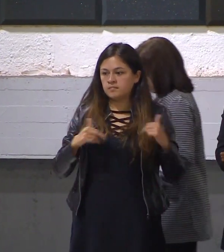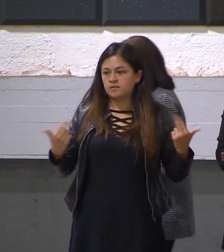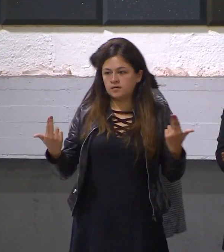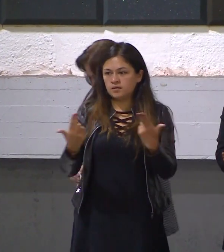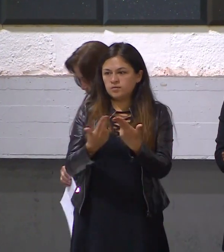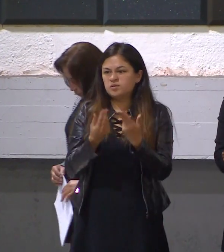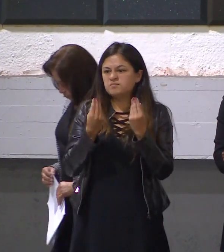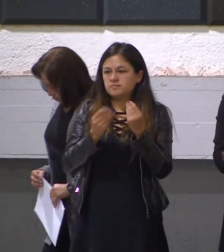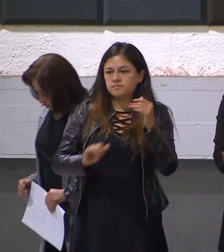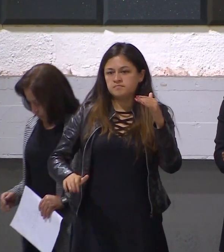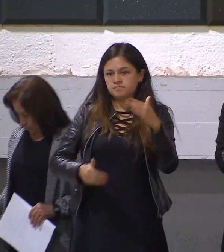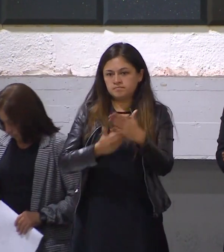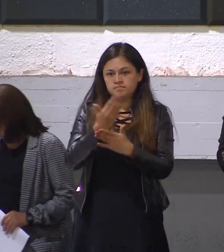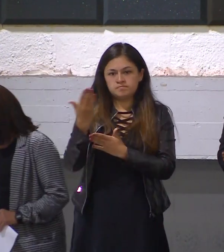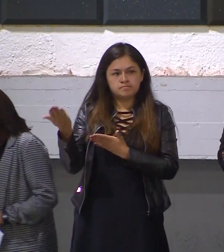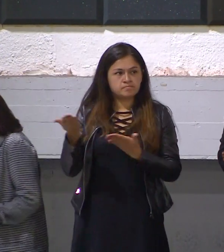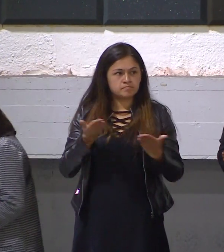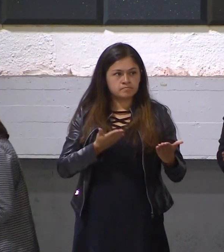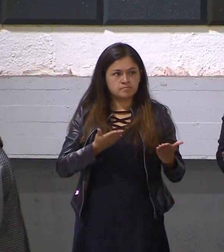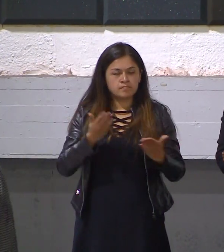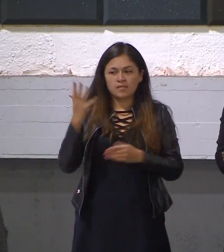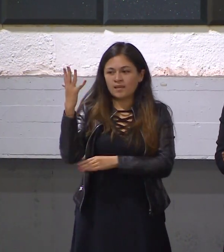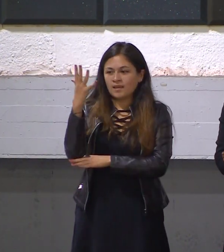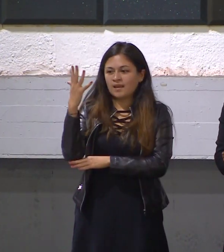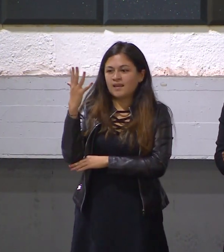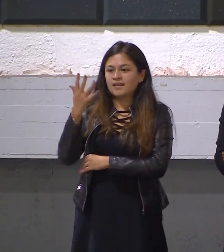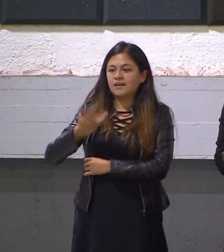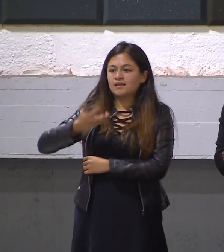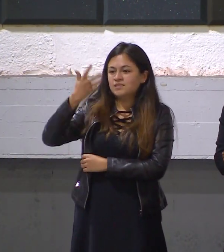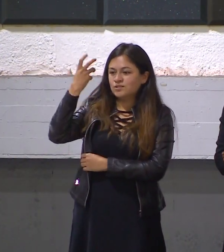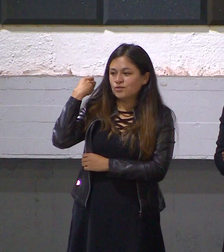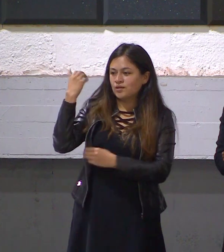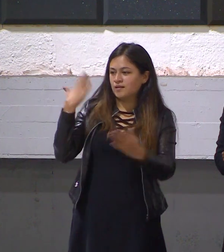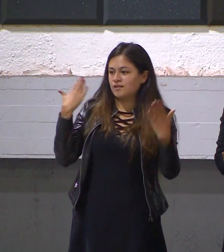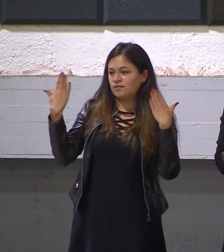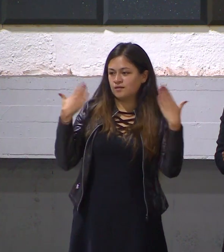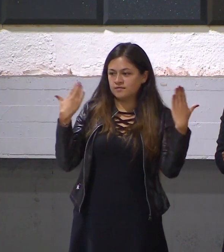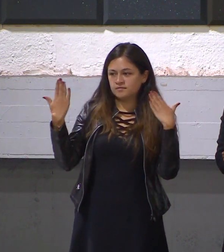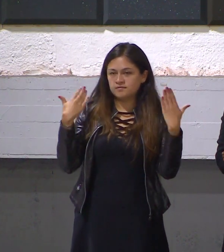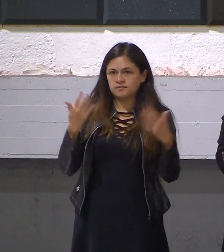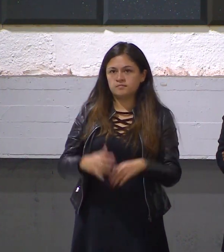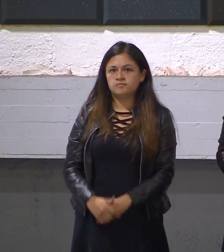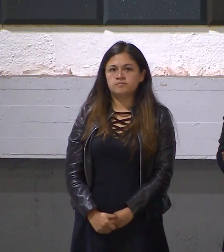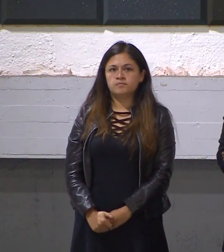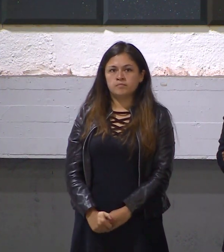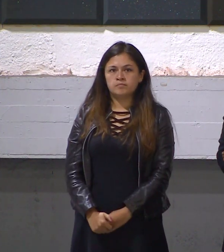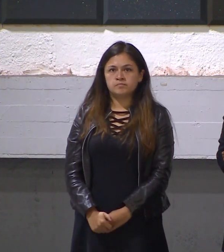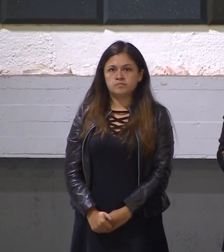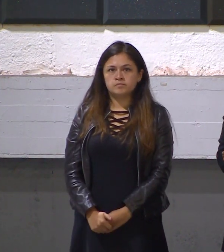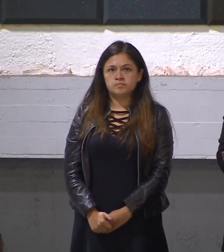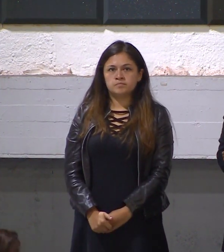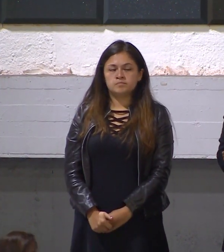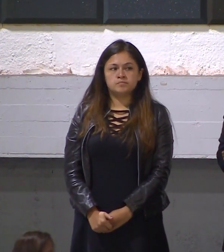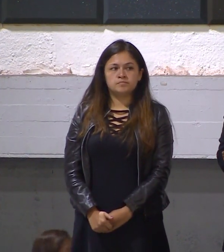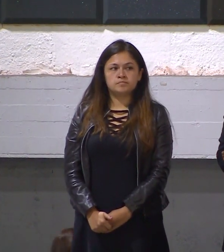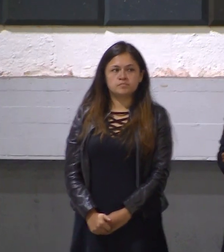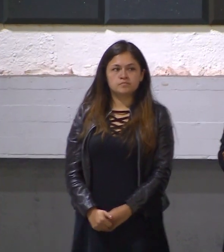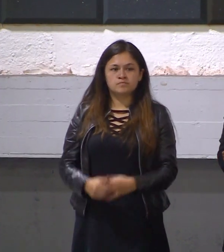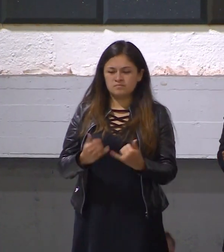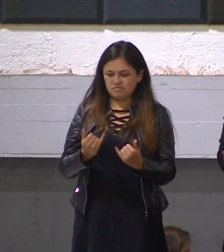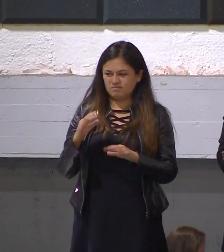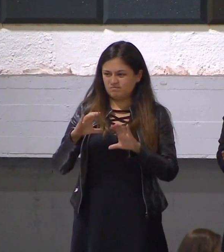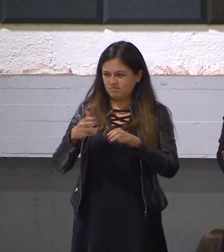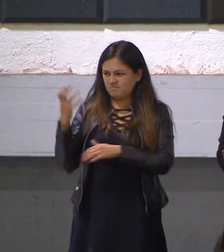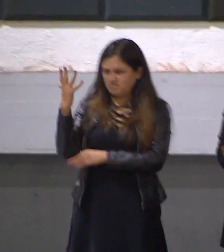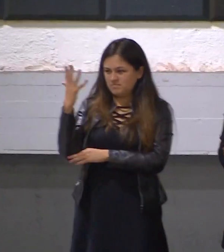para dar inicio a la cátedra de historia de la educación física es una cátedra que ha